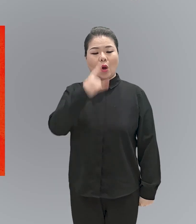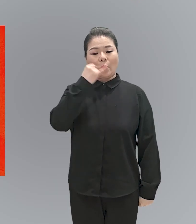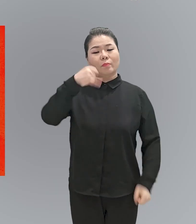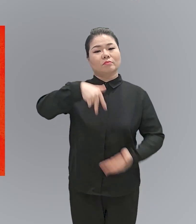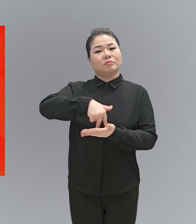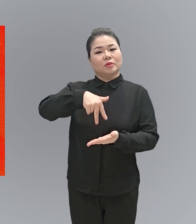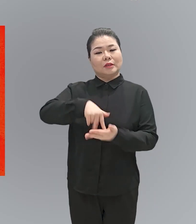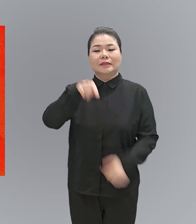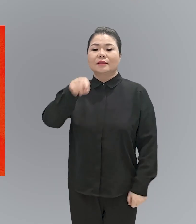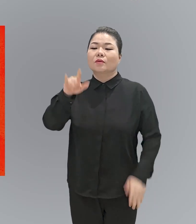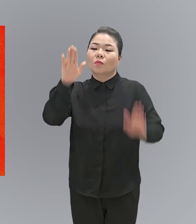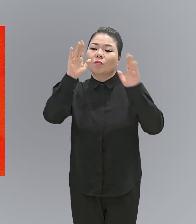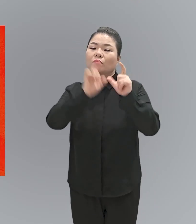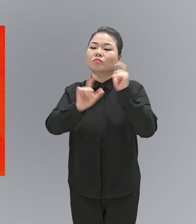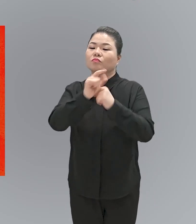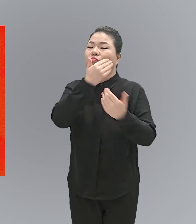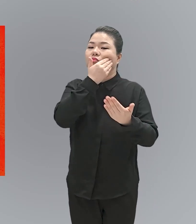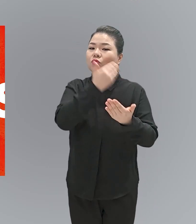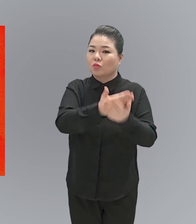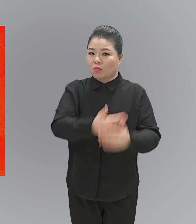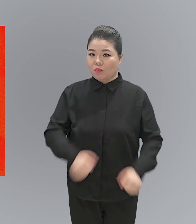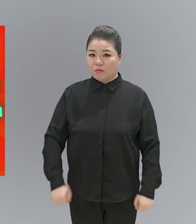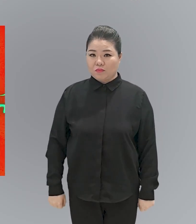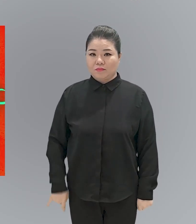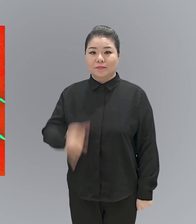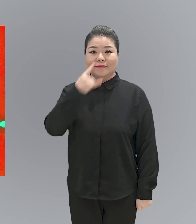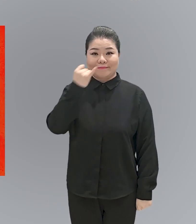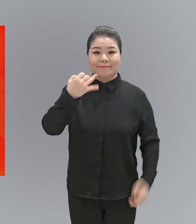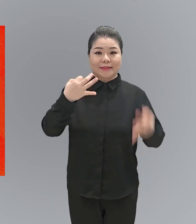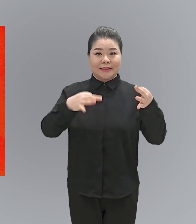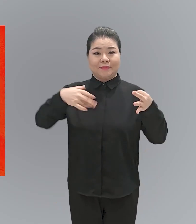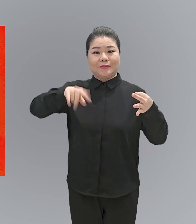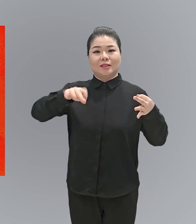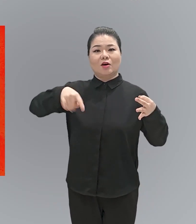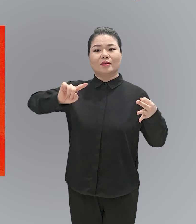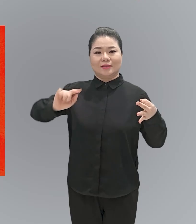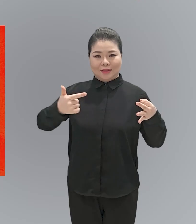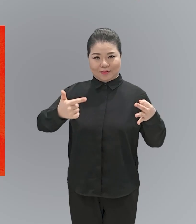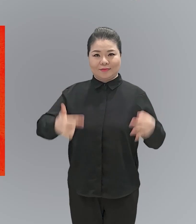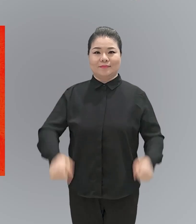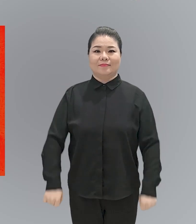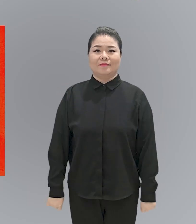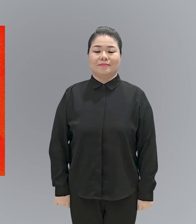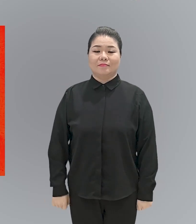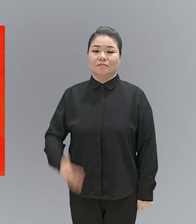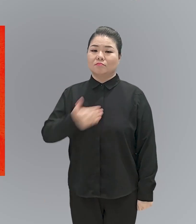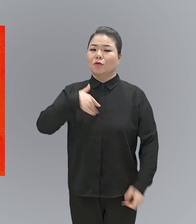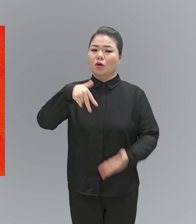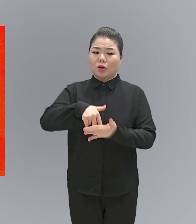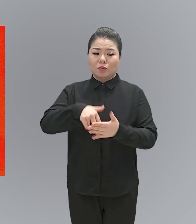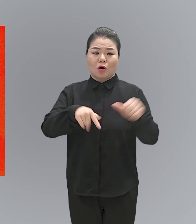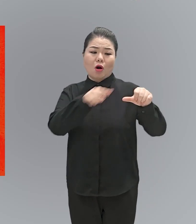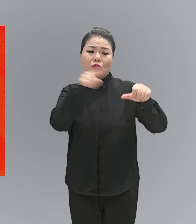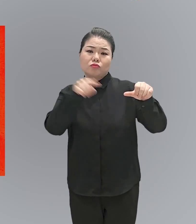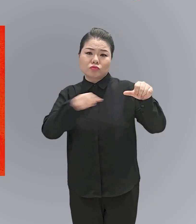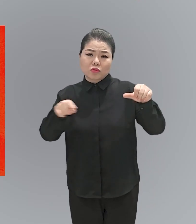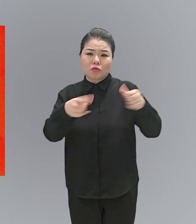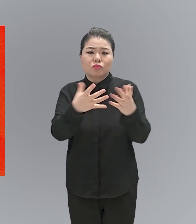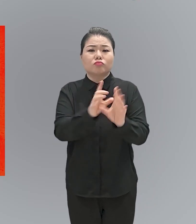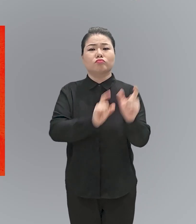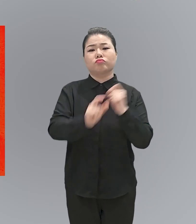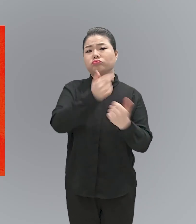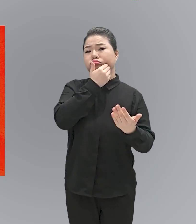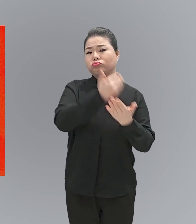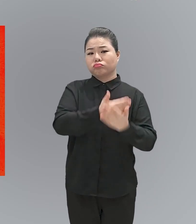지금 나에겐 너의 공부가 중요해. 한봄신의 엄마 김정선 씨. 지금 나에겐 A2G